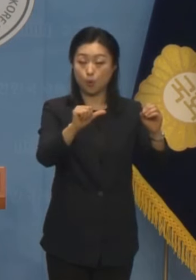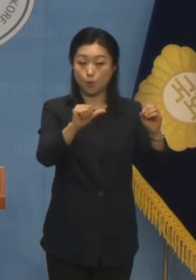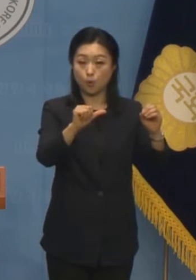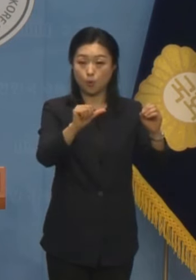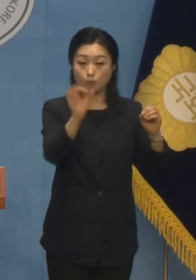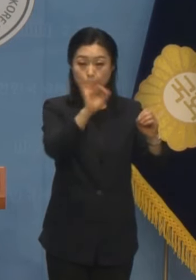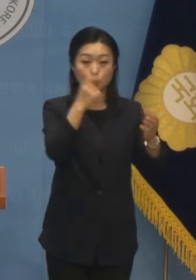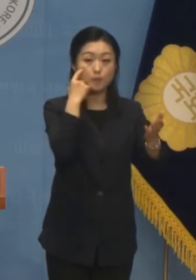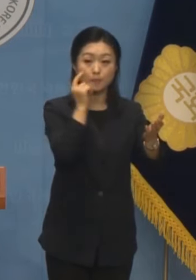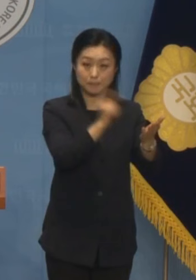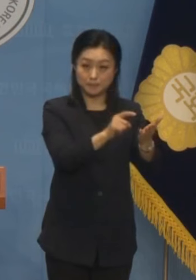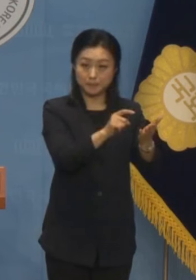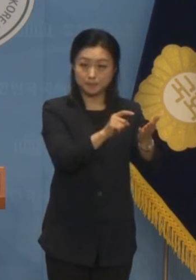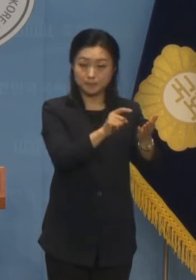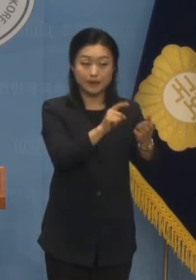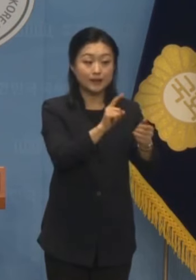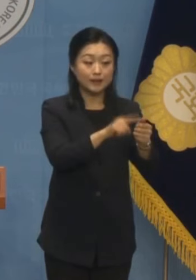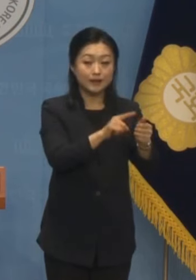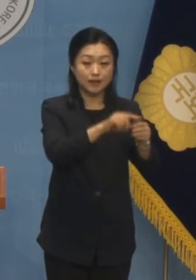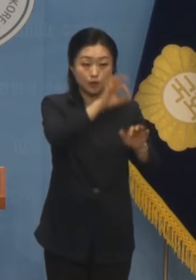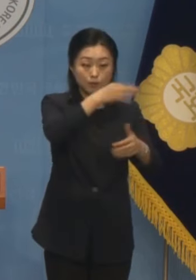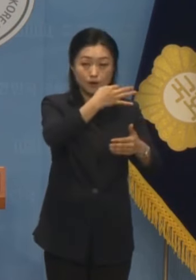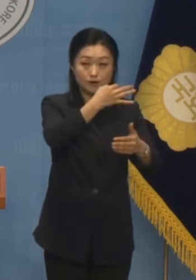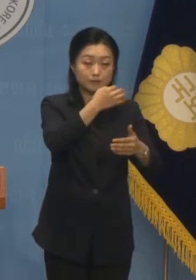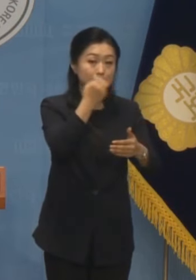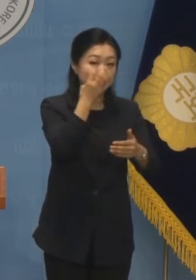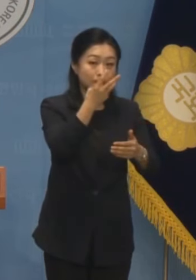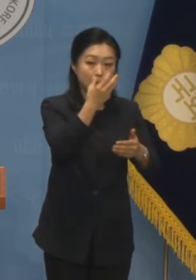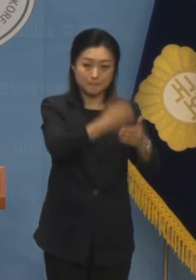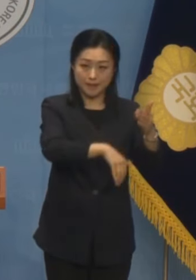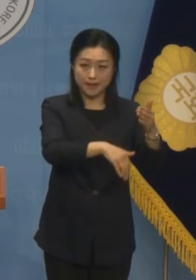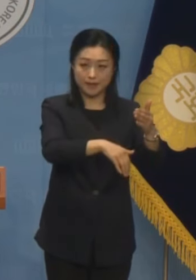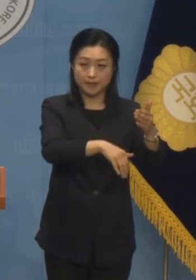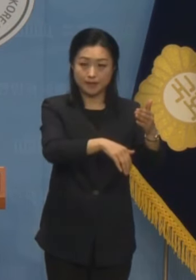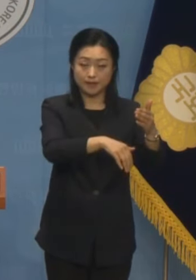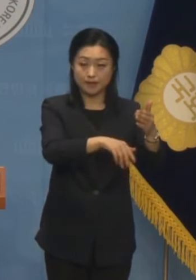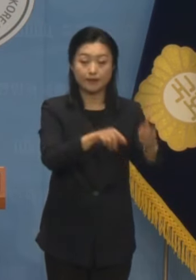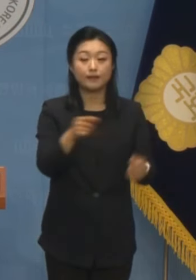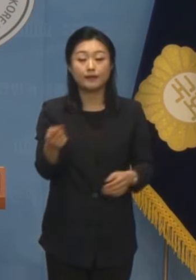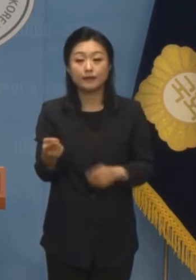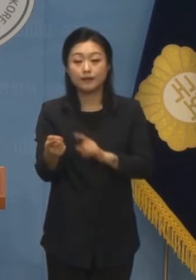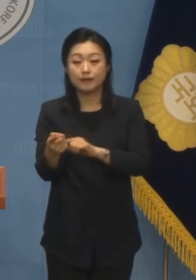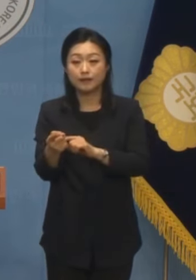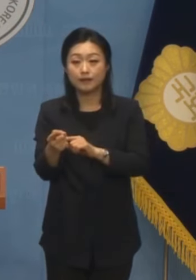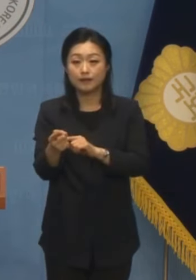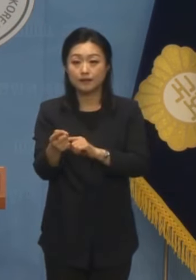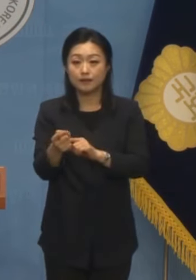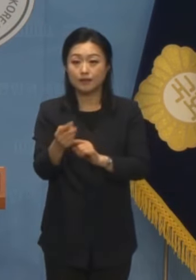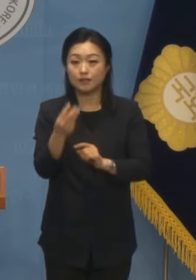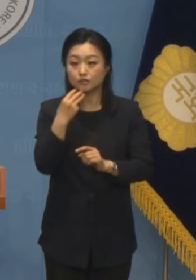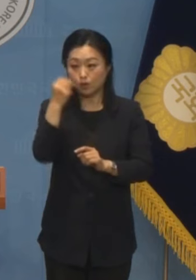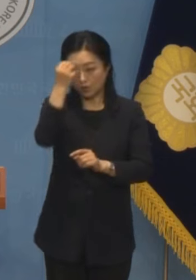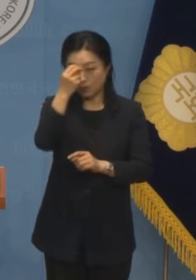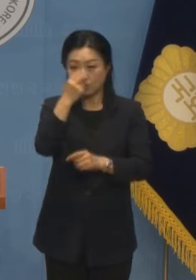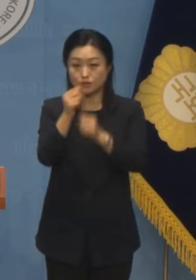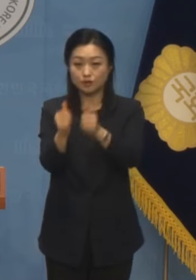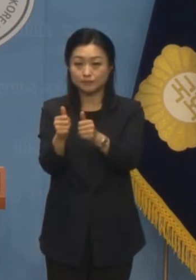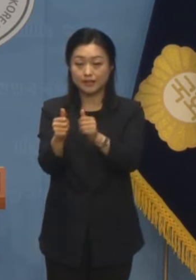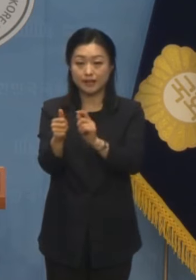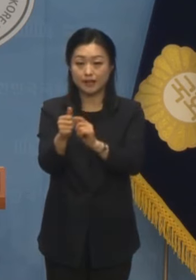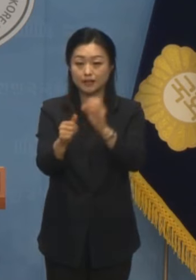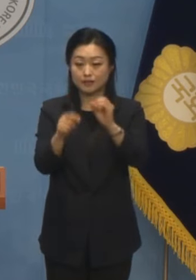0.0385%에 적발이 되고 이 경우에 감봉 3월에 처해졌습니다. 그러나 서울고검검사 같은